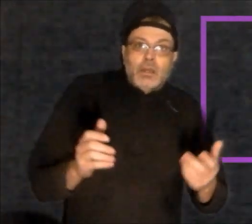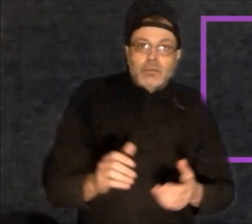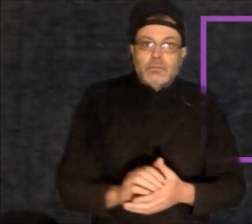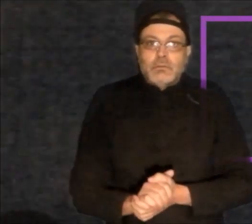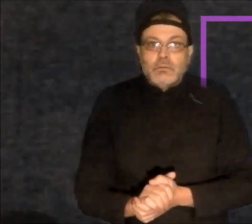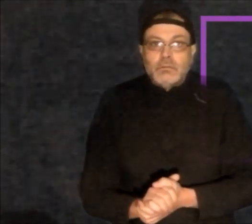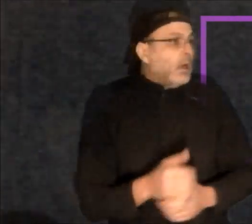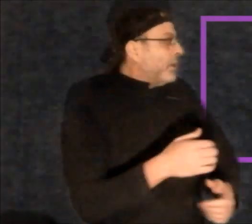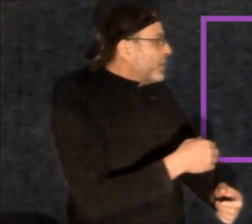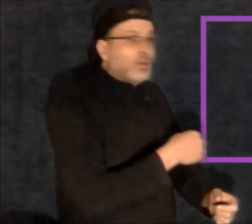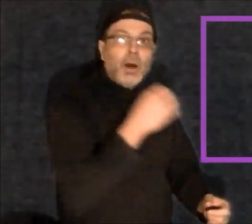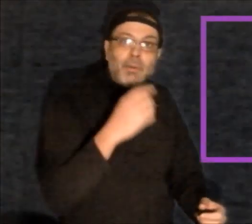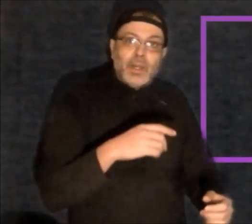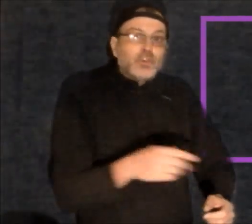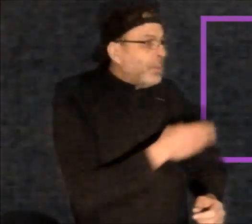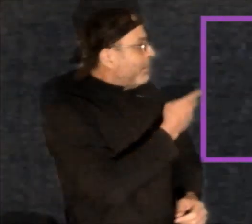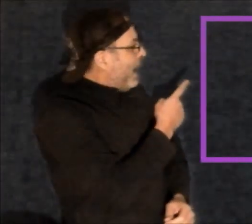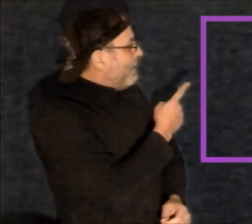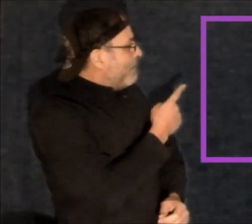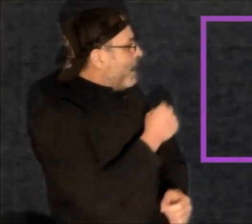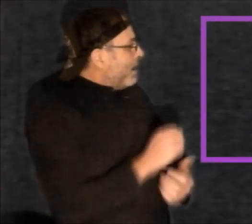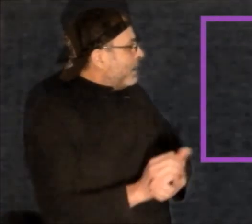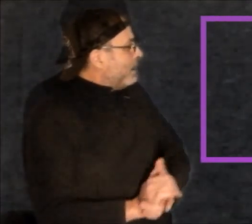حمال، نكتب حمال نكتب حمال،